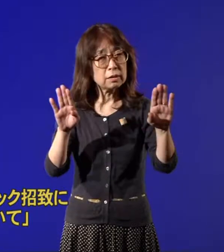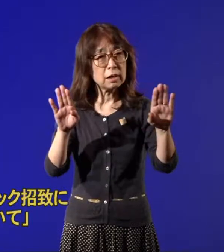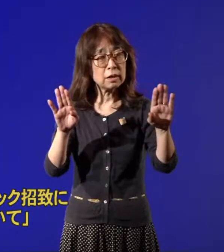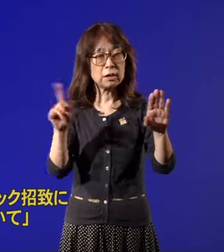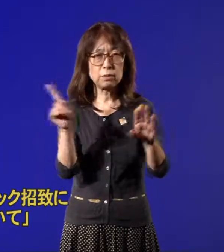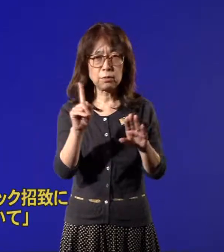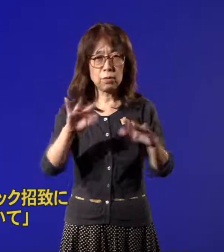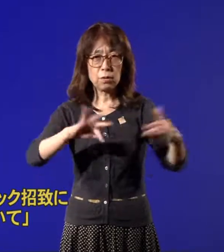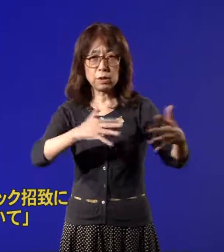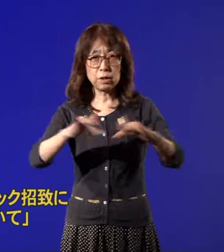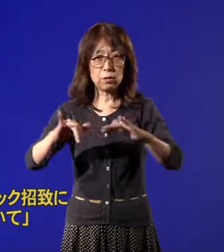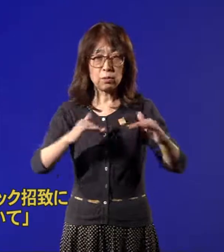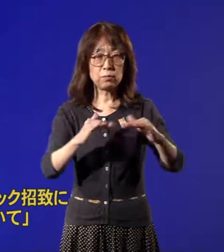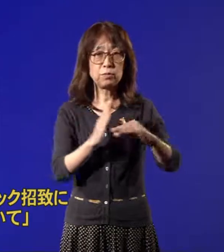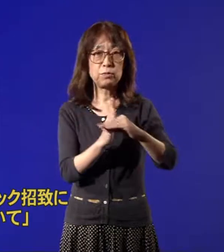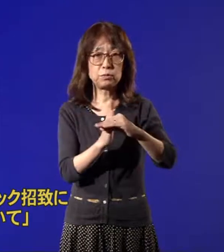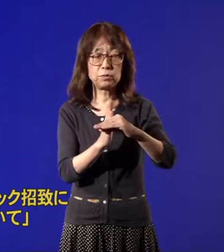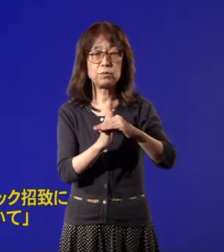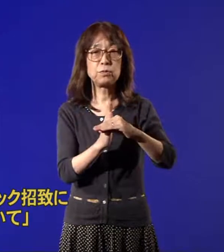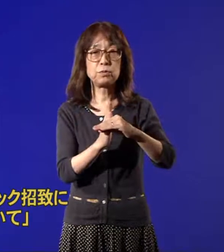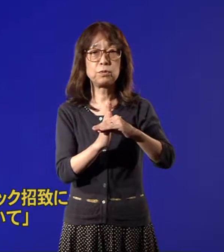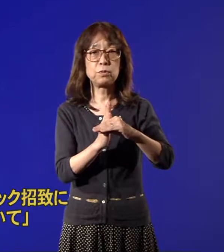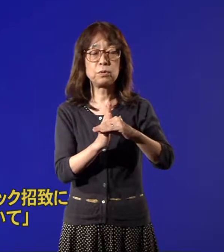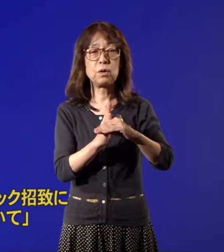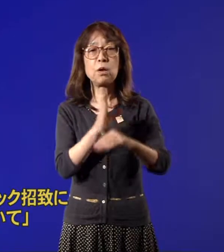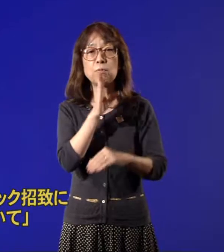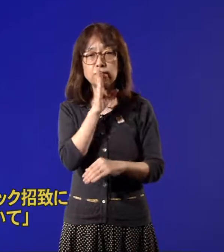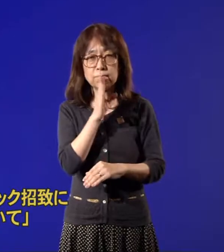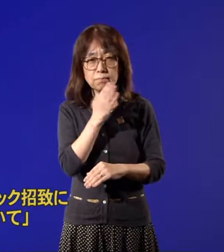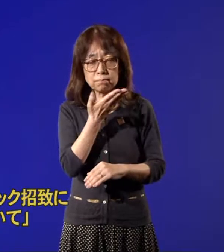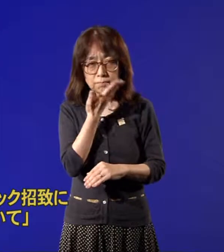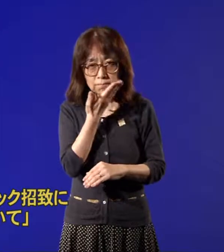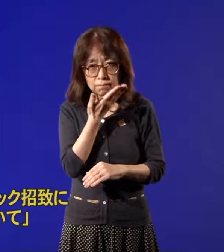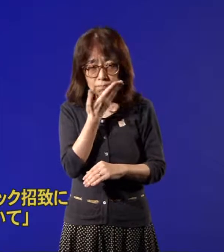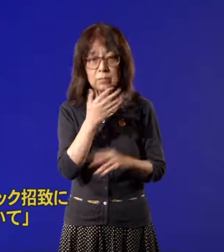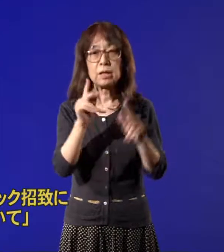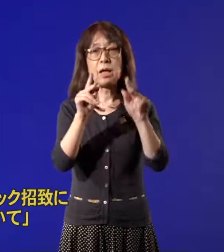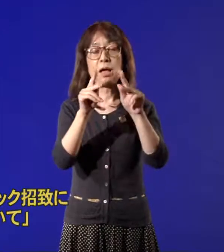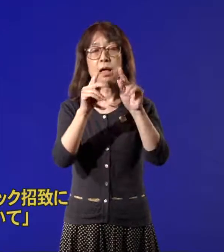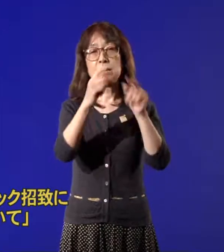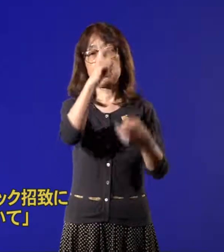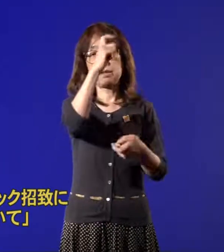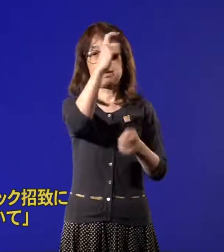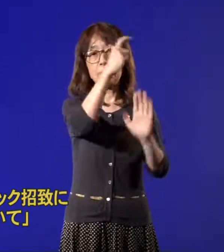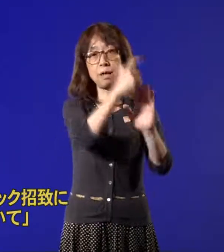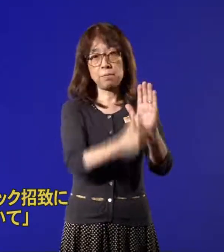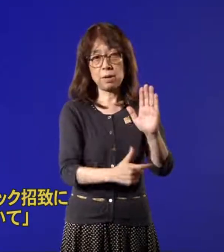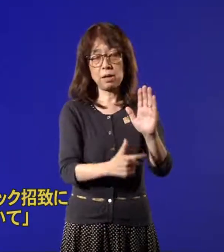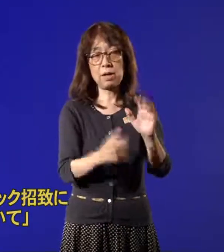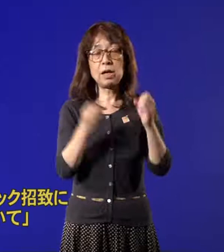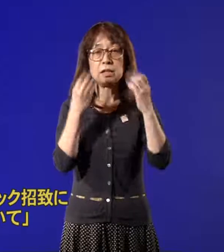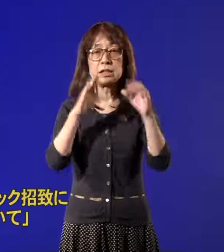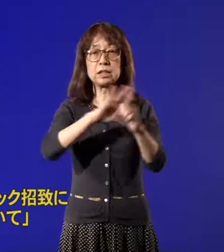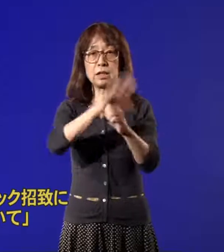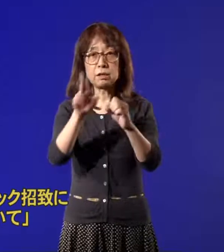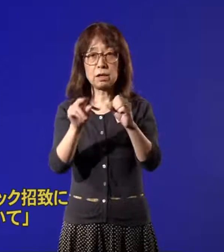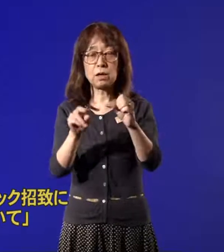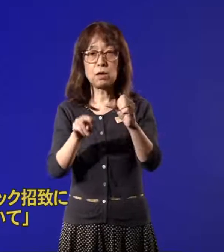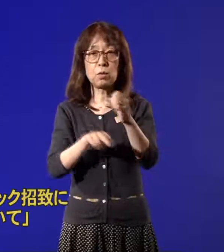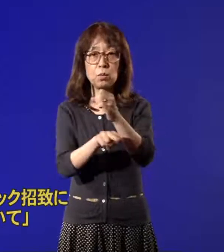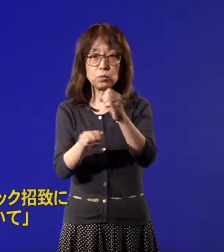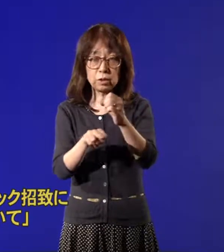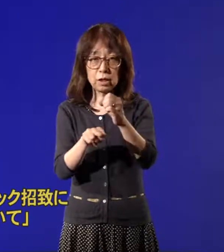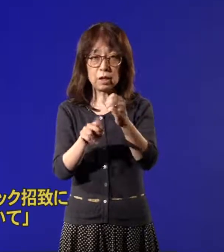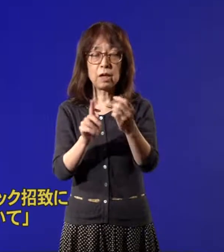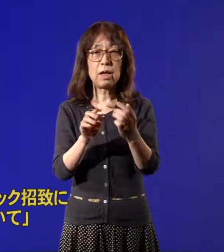議論がされております、まあ、そういう意味では非常に大きなテーマとしてこの新型コロナウイルスの感染対策ということも大